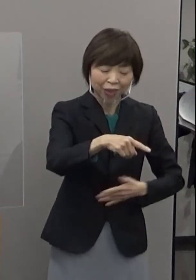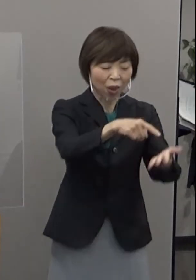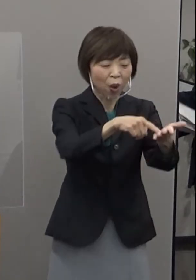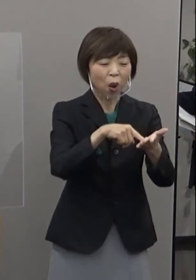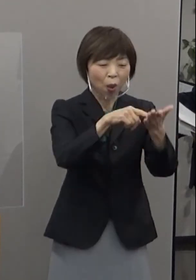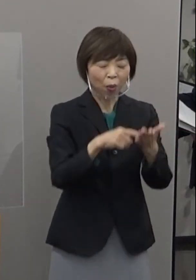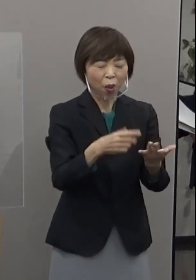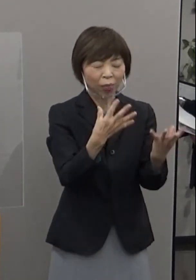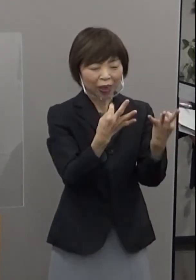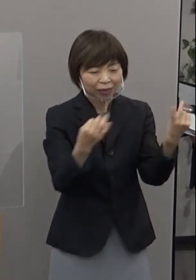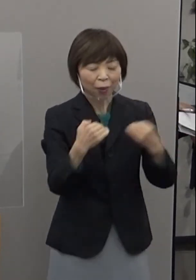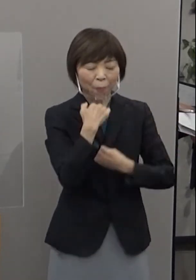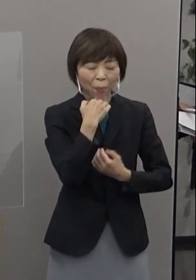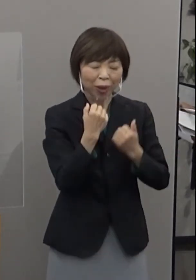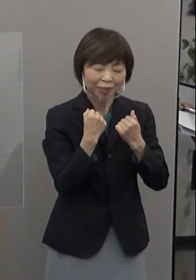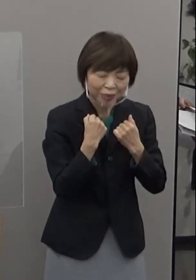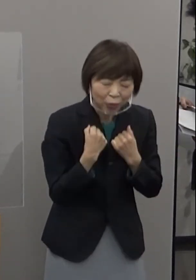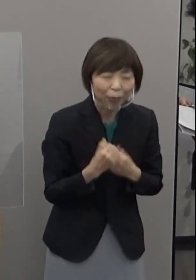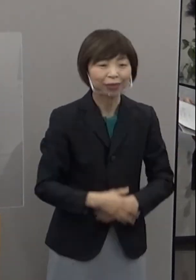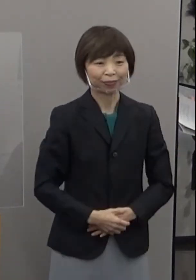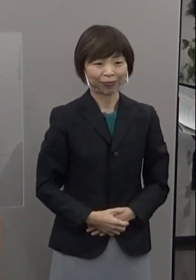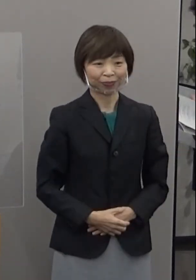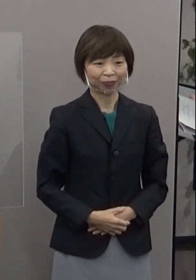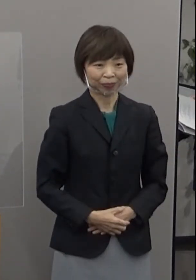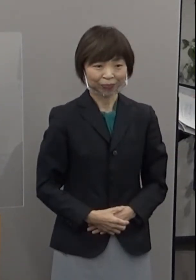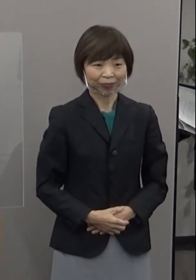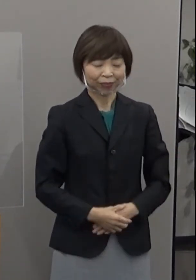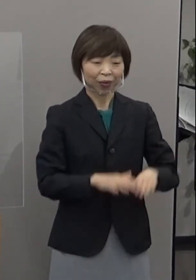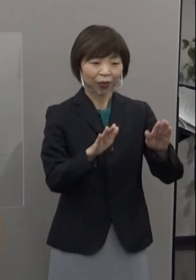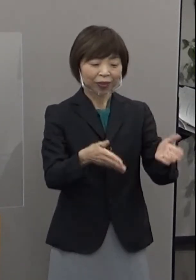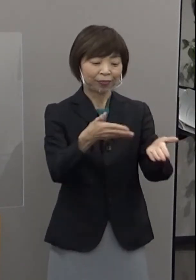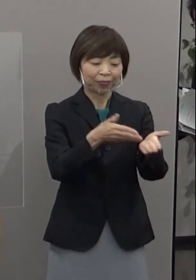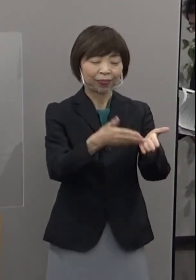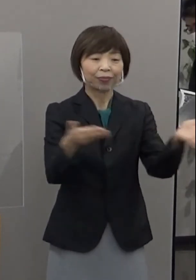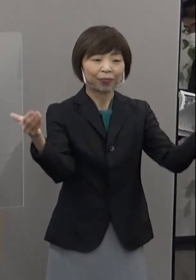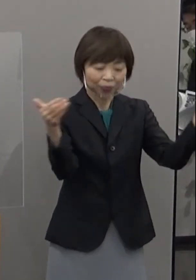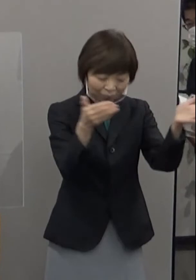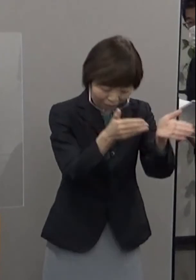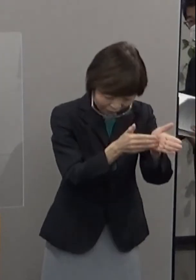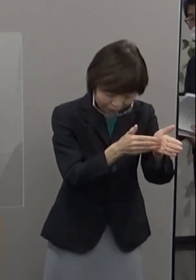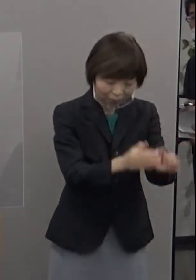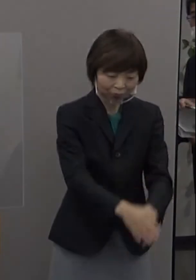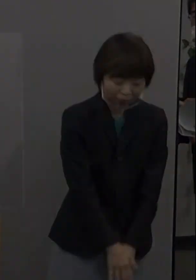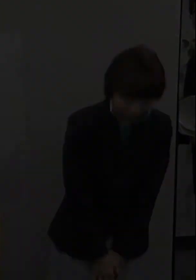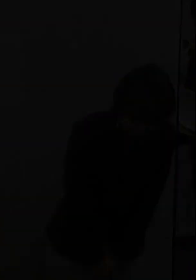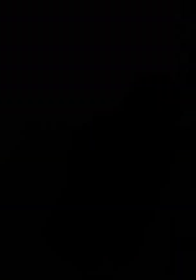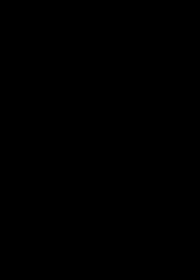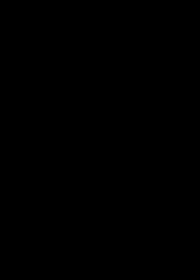たくさんお待ちをしております。本日の記者会見は以上でございます。